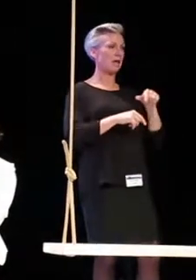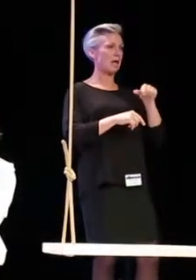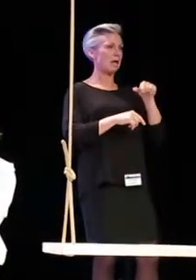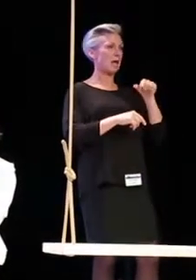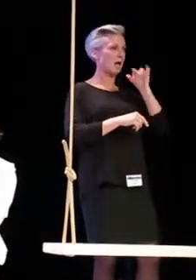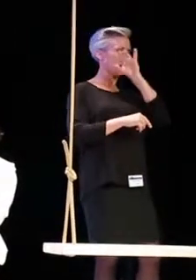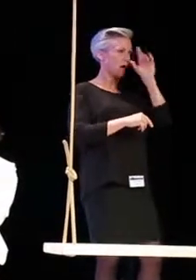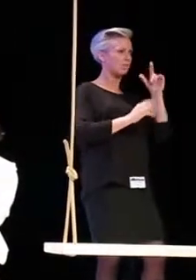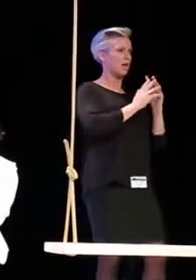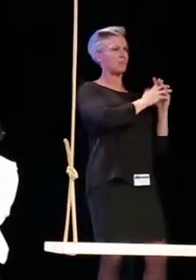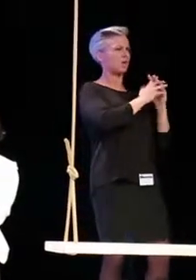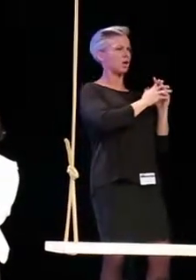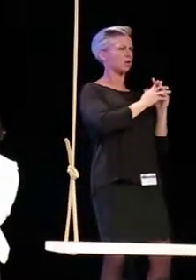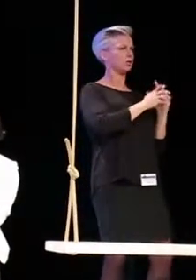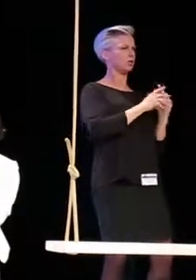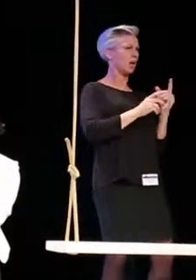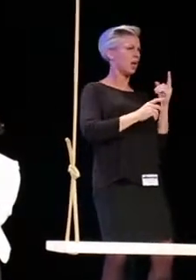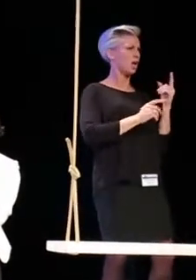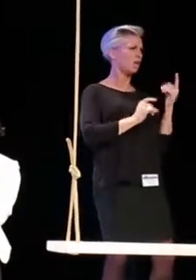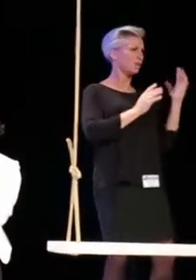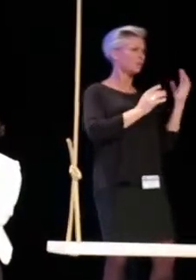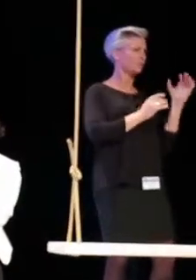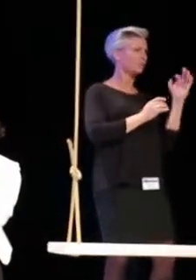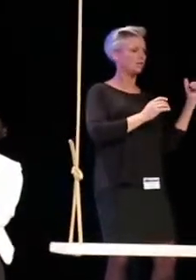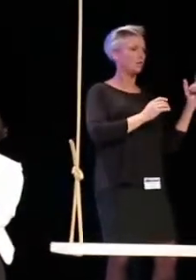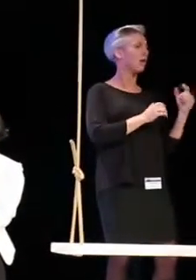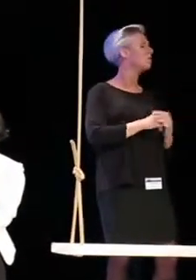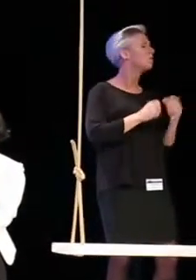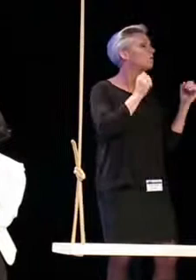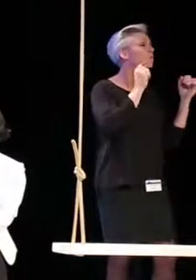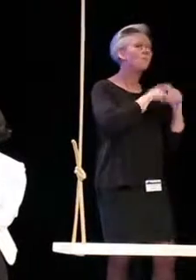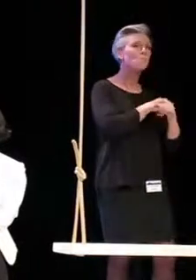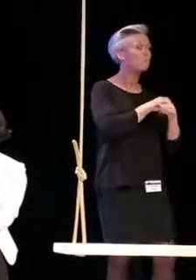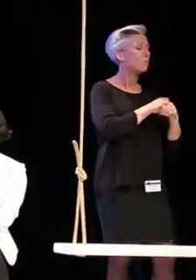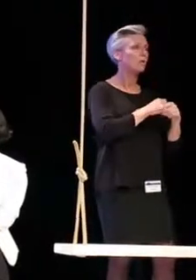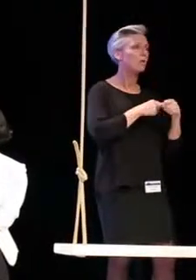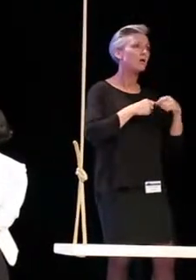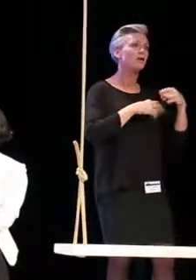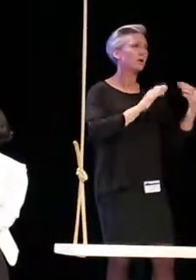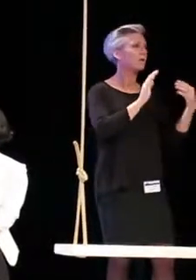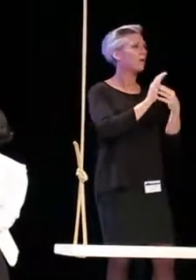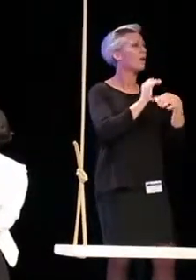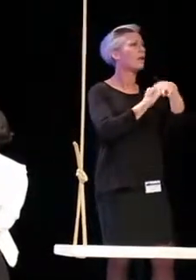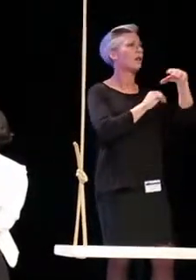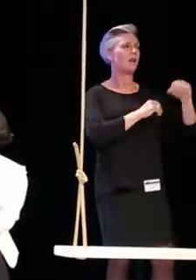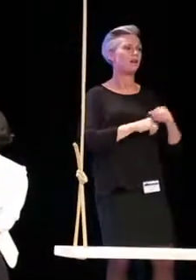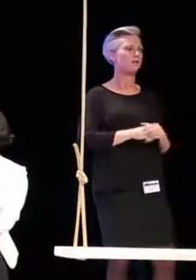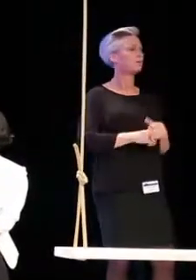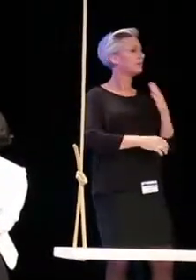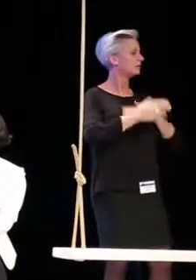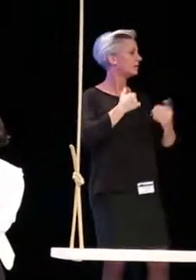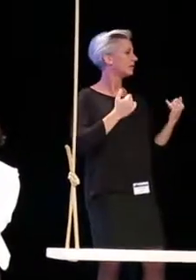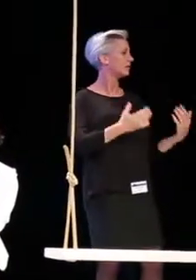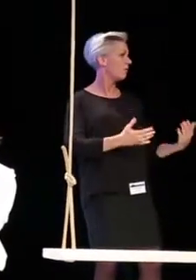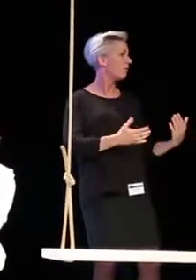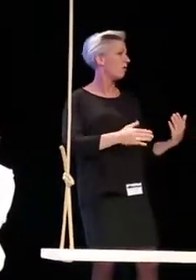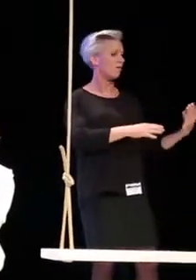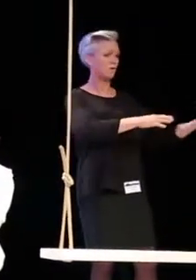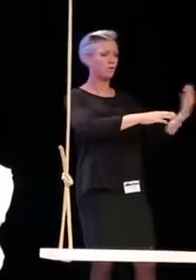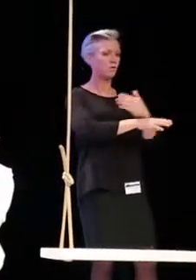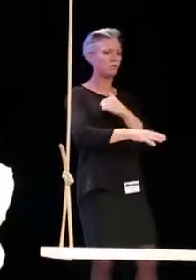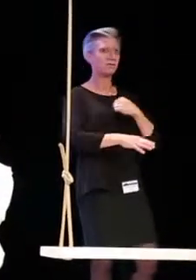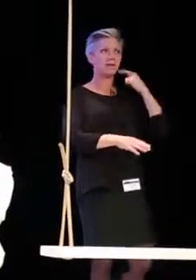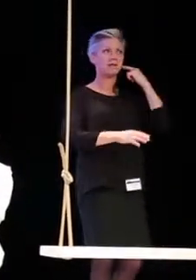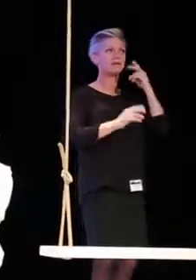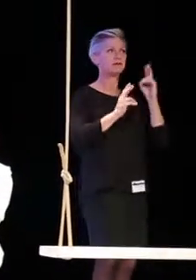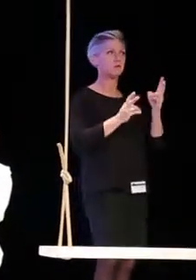The American Lifestyle is not up for negotiation stilen. Den kommer inte leverera. Så att det är så otroligt intressant idag att vi har gått ifrån att det handlar